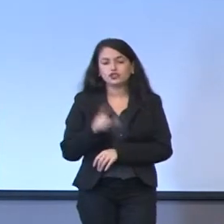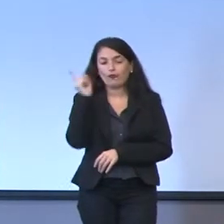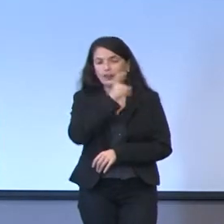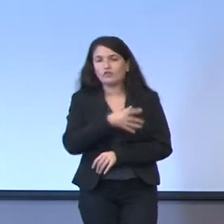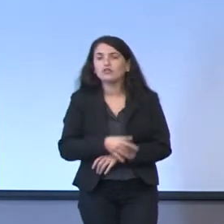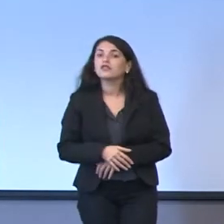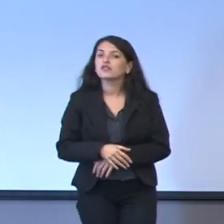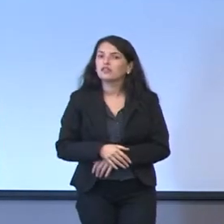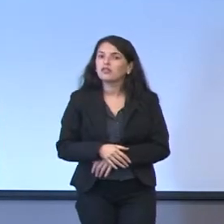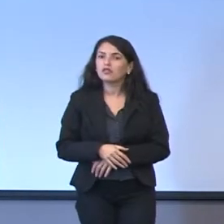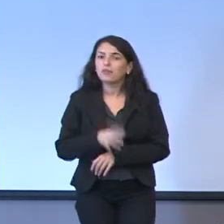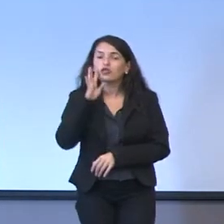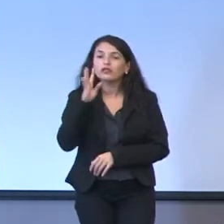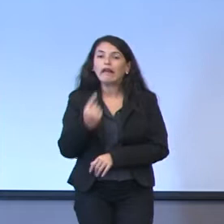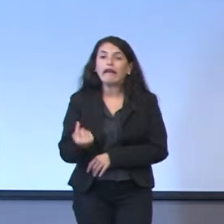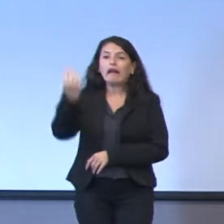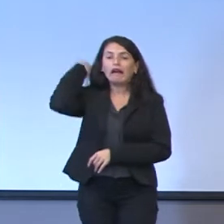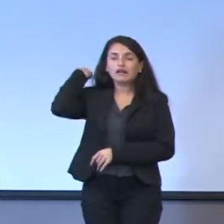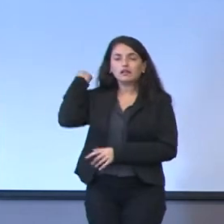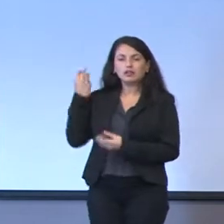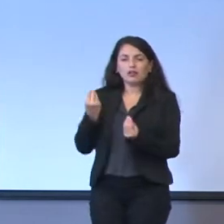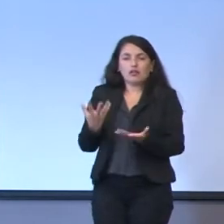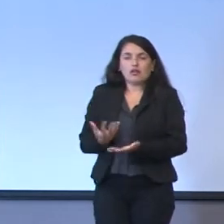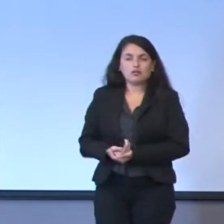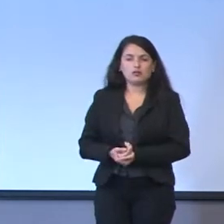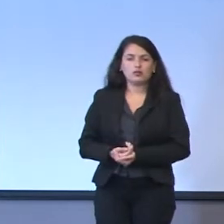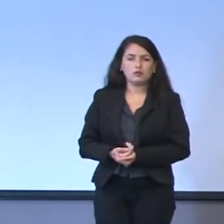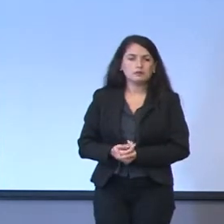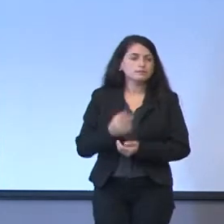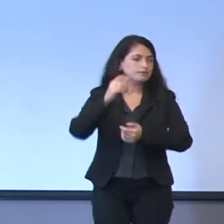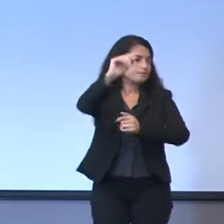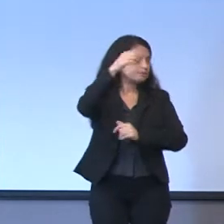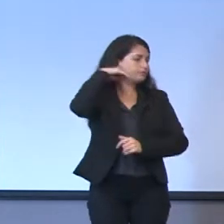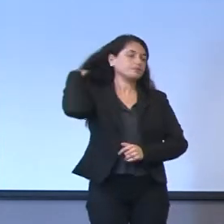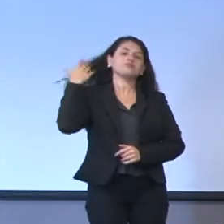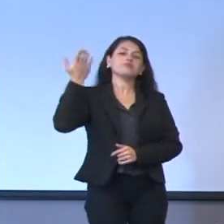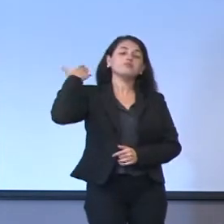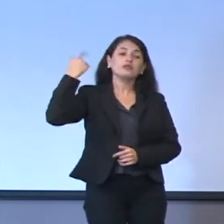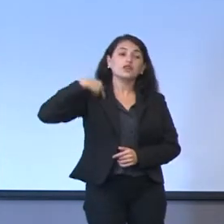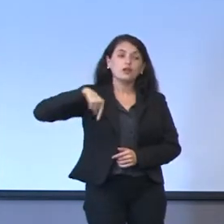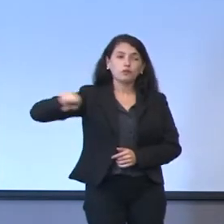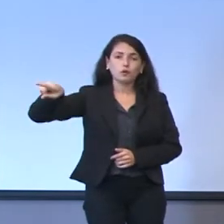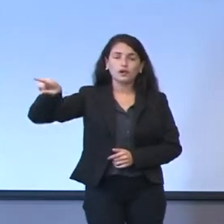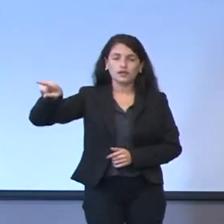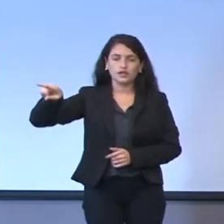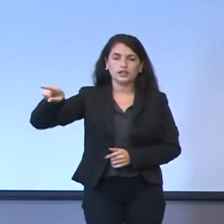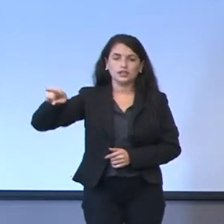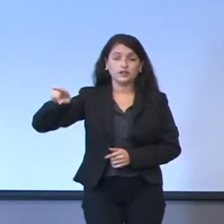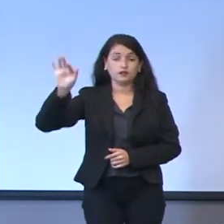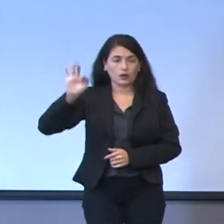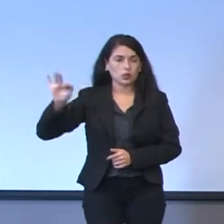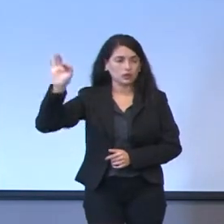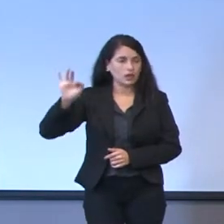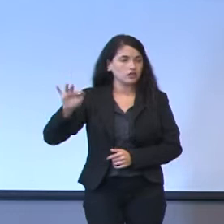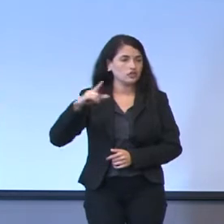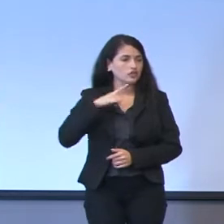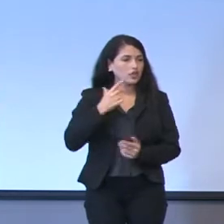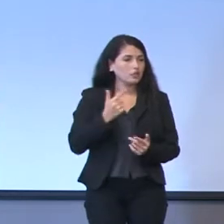eu fui para a faculdade e eu tinha uma espécie de uma motoquinha, como essa aqui, da